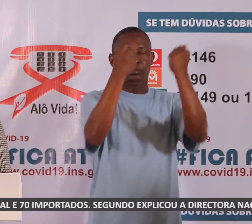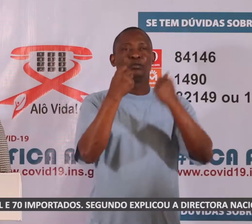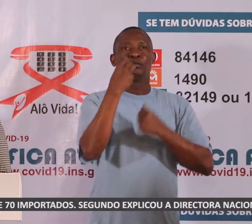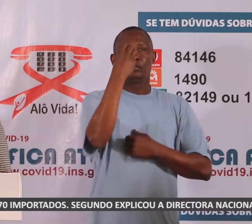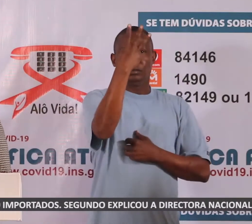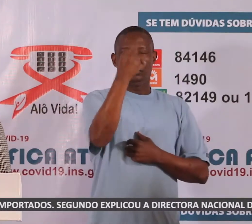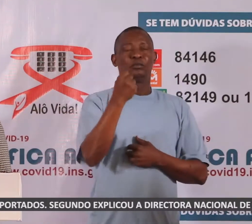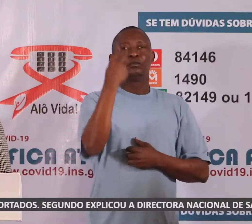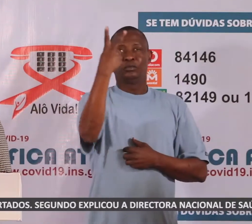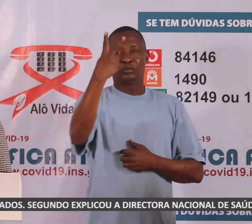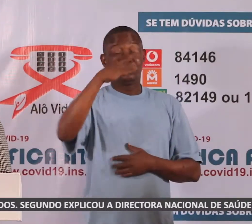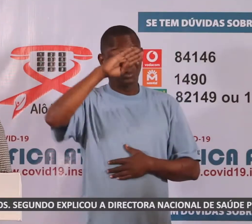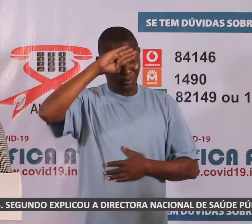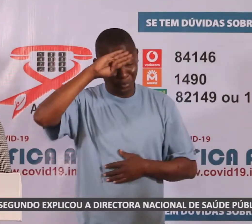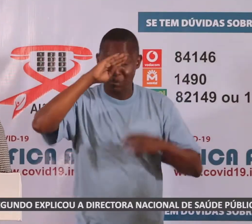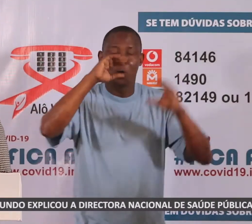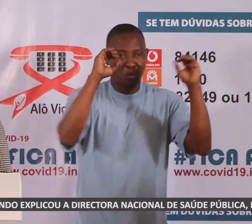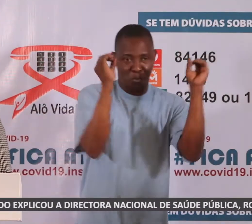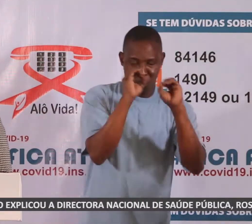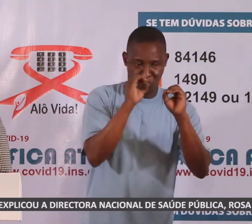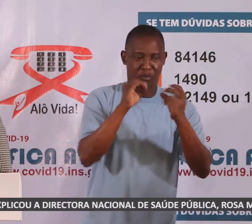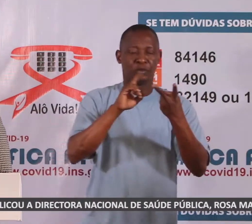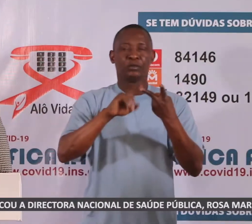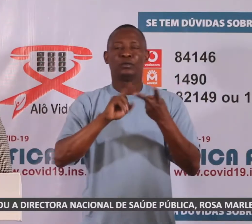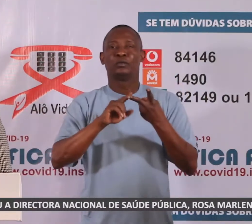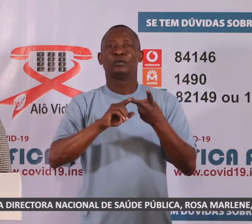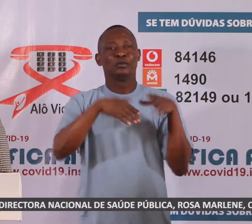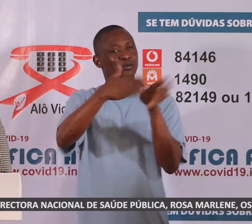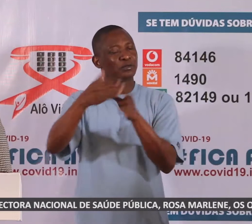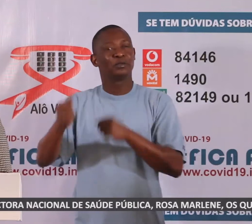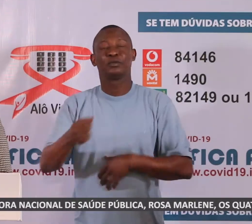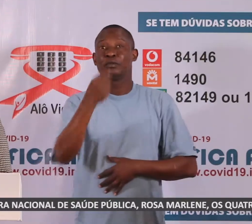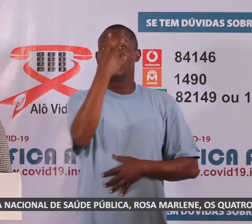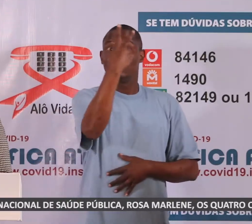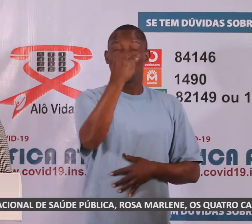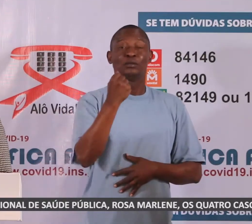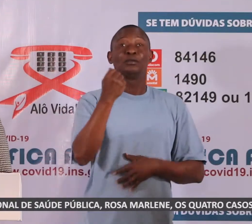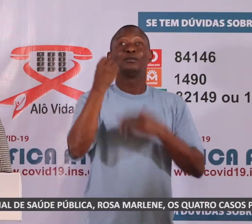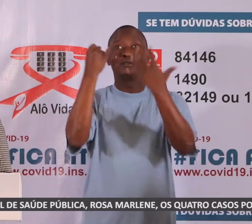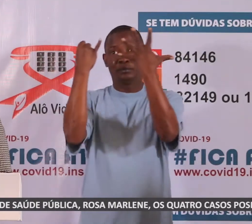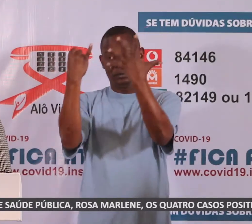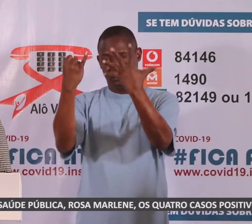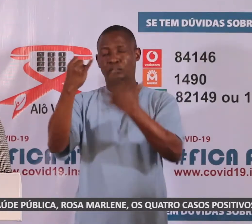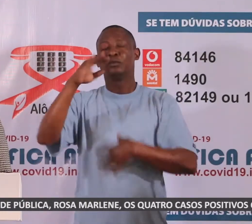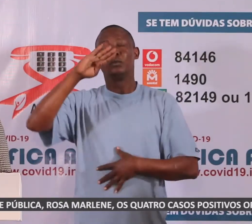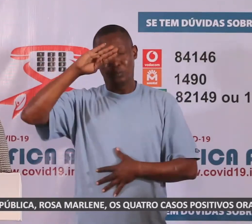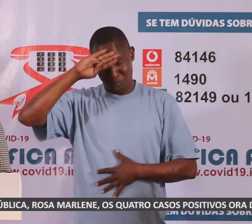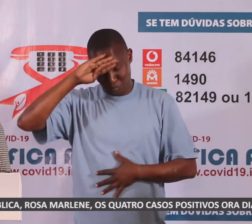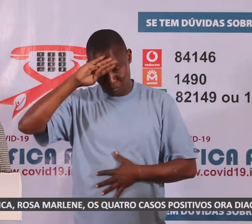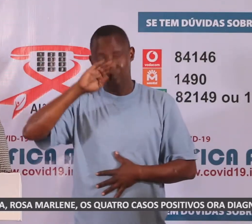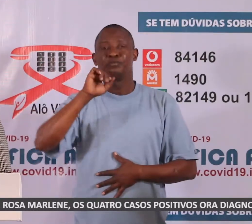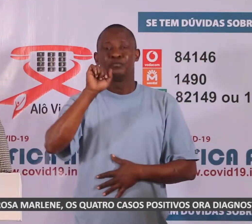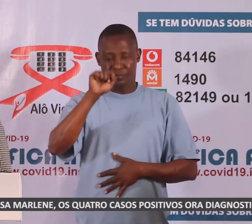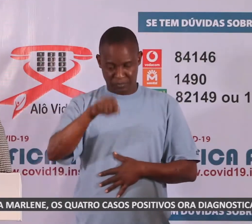resultado negativo para a Covid-19 e 26 revelaram-se positivos para a Covid-19. Destes,